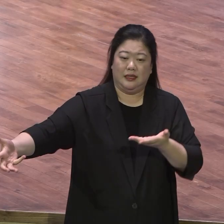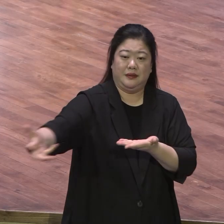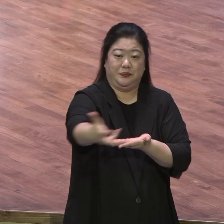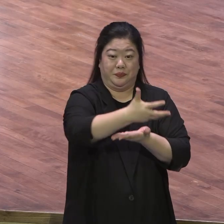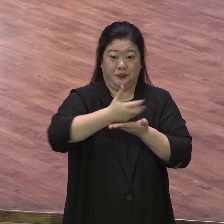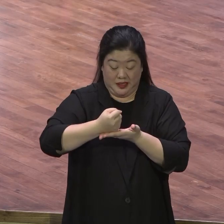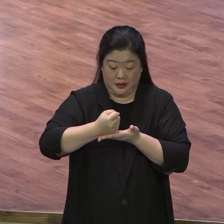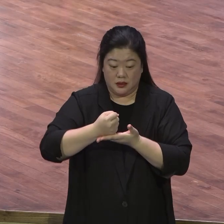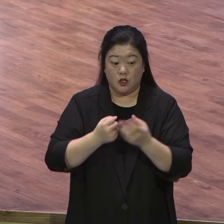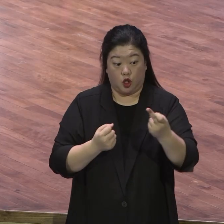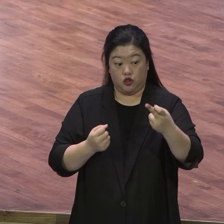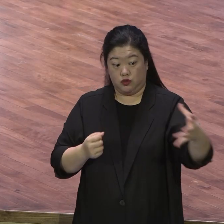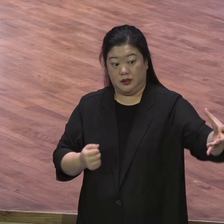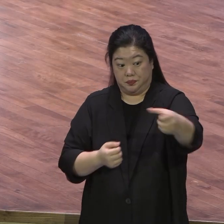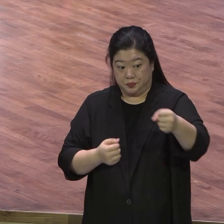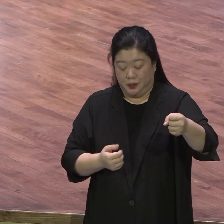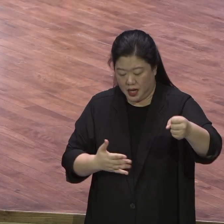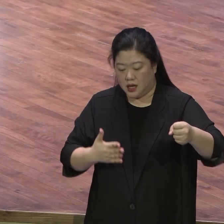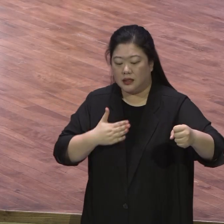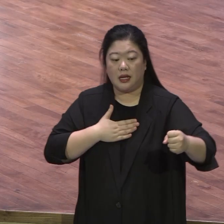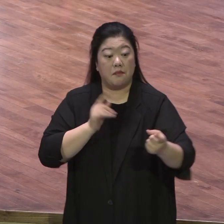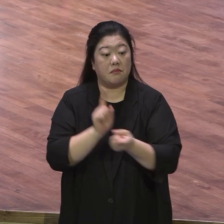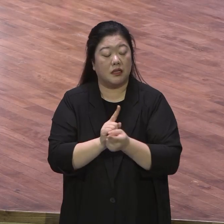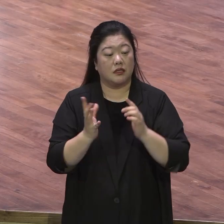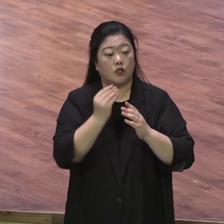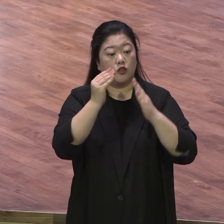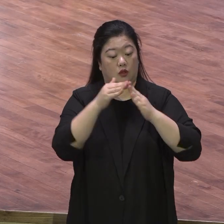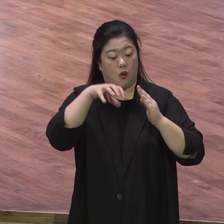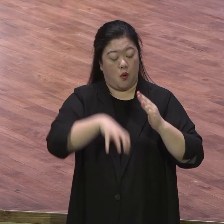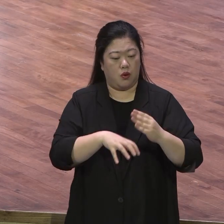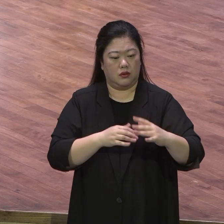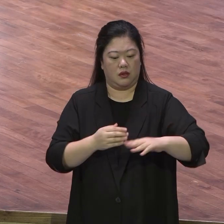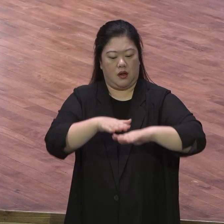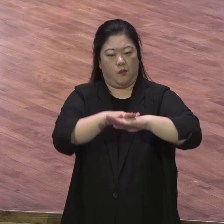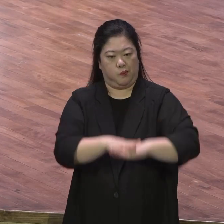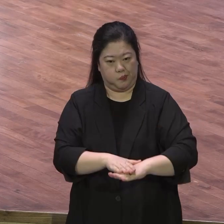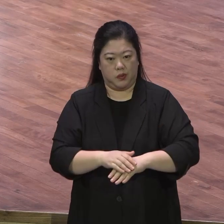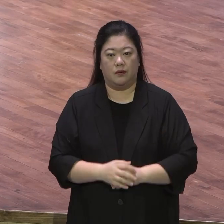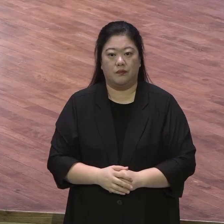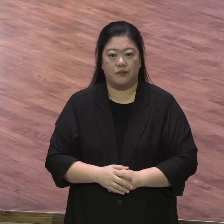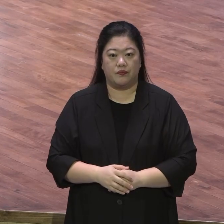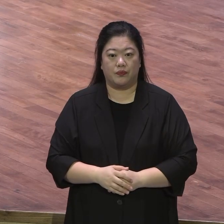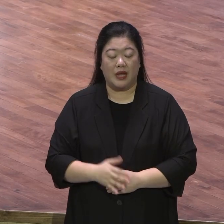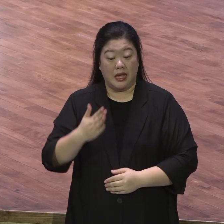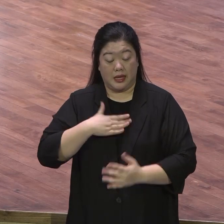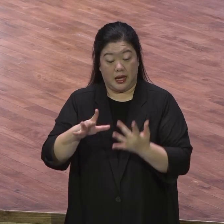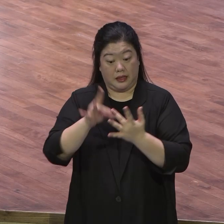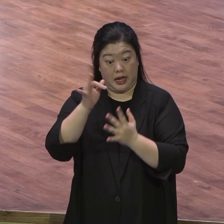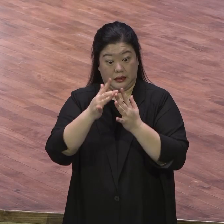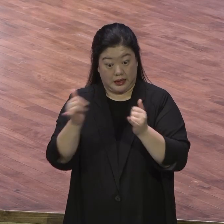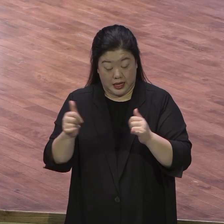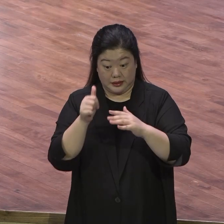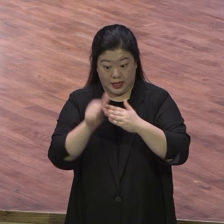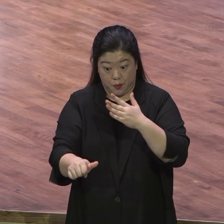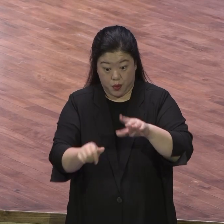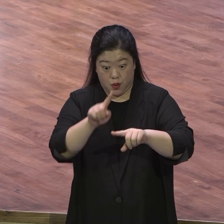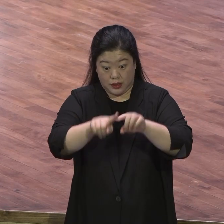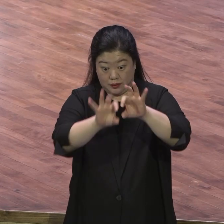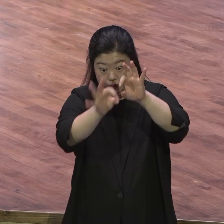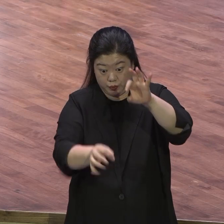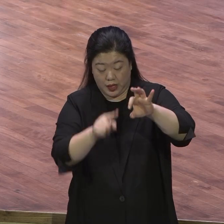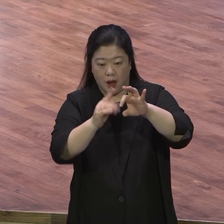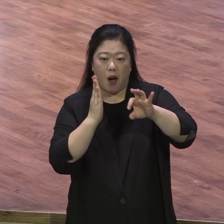너희와 만나는 곳인 전국의 앞에 둬라 내가 택한 자의 지팡이는 사기 날이니 이것으로 이스라엘 자손이